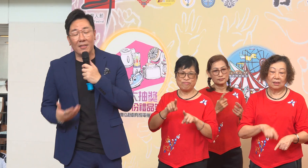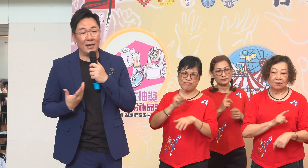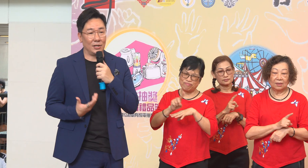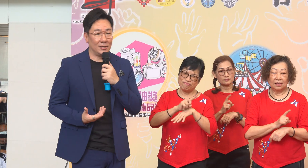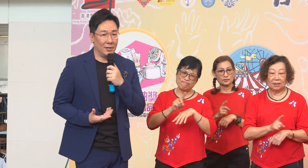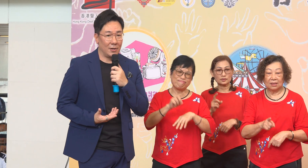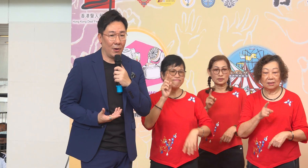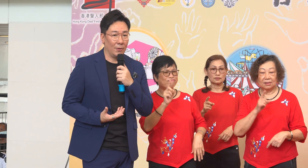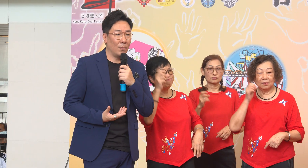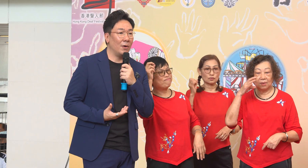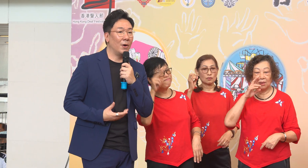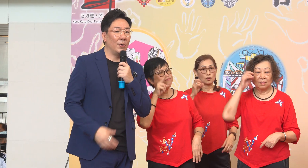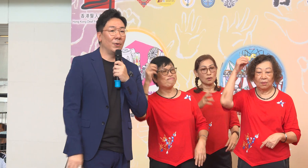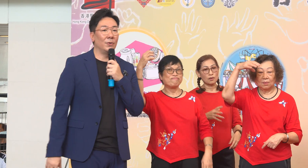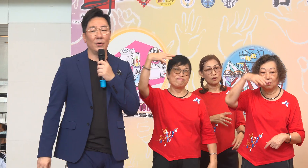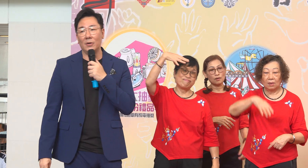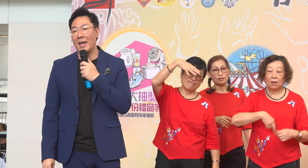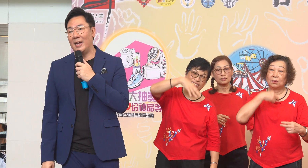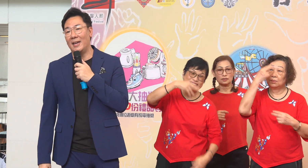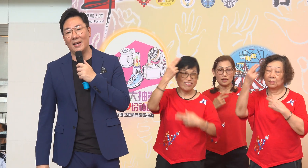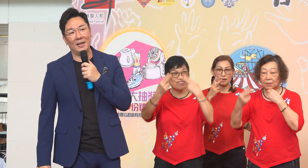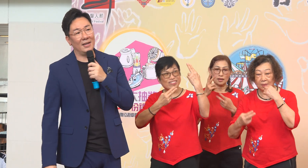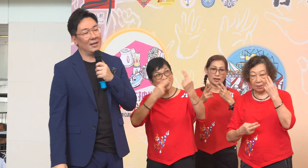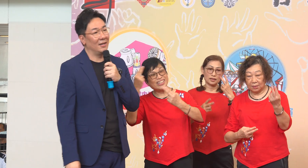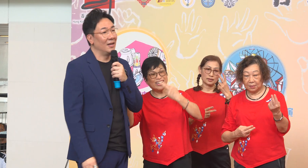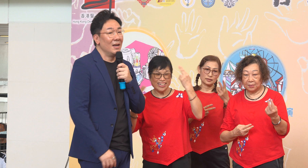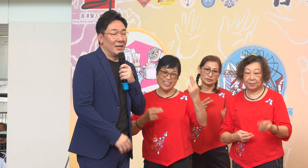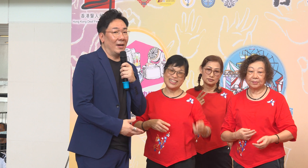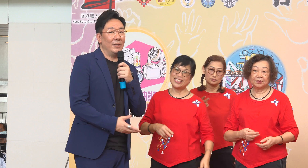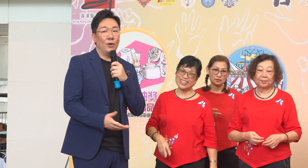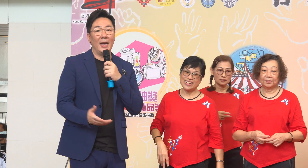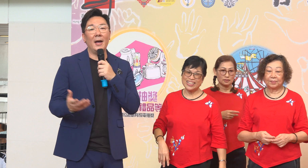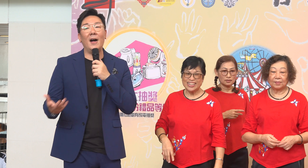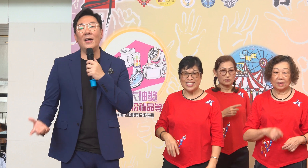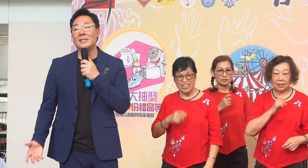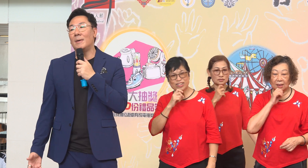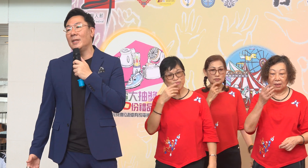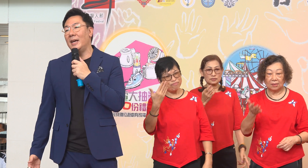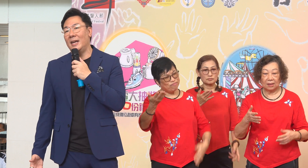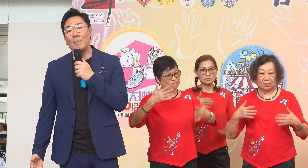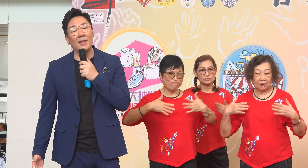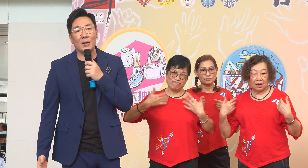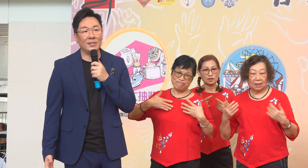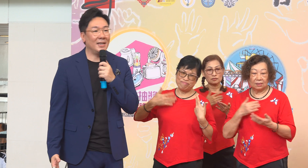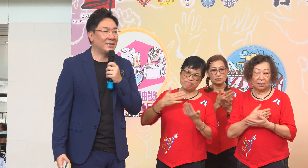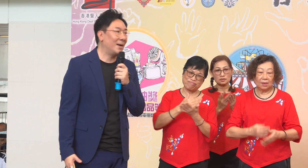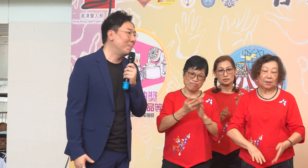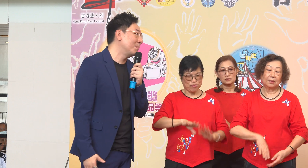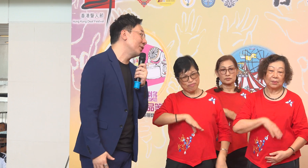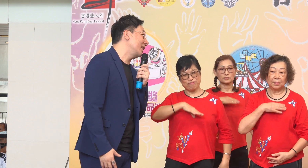你似是陽光空氣。有了你開心啲，乜都稱心滿